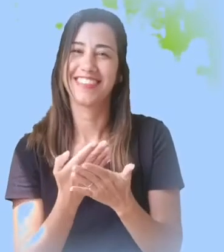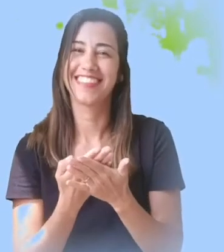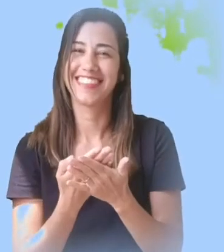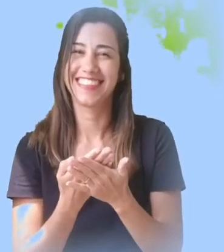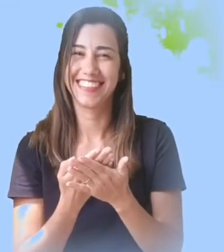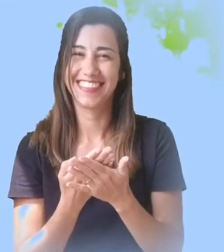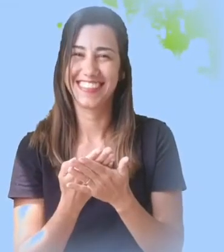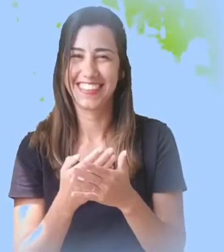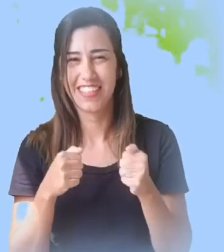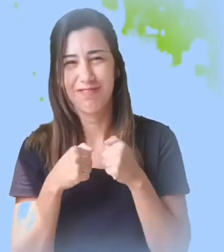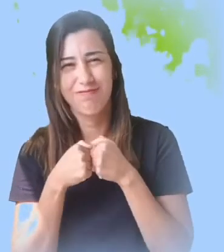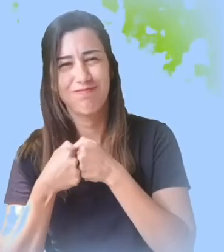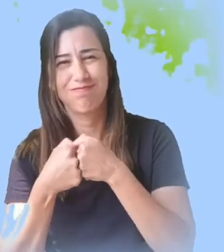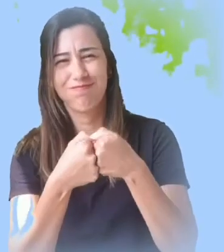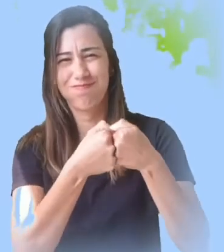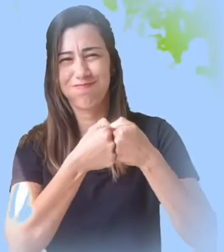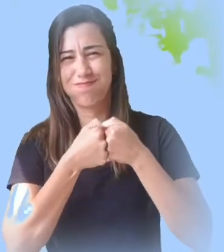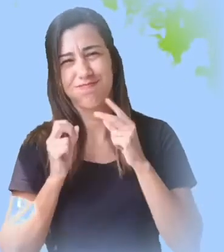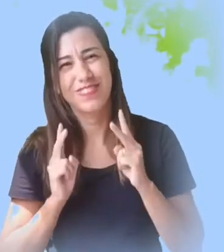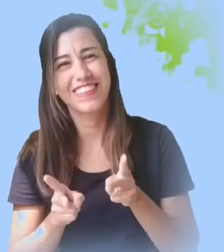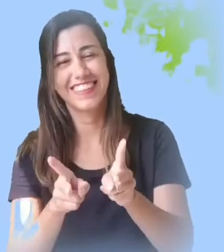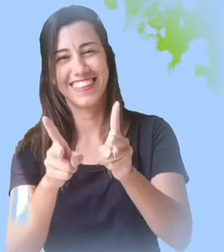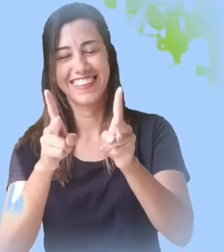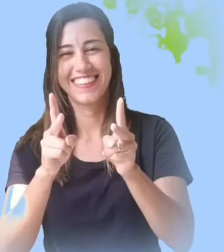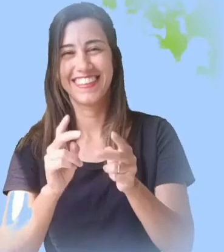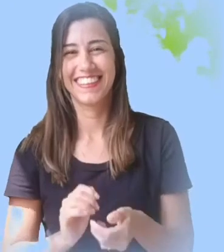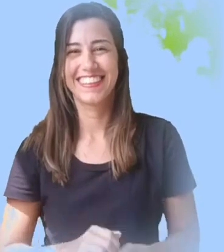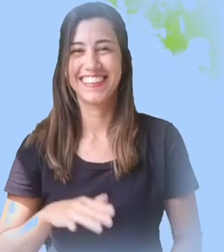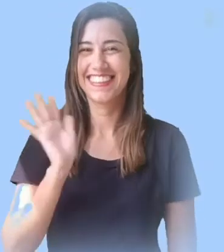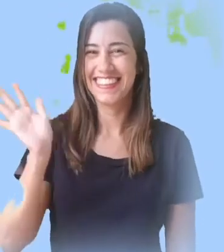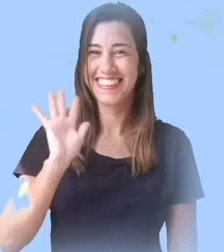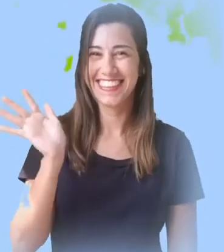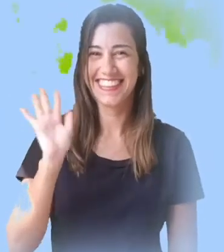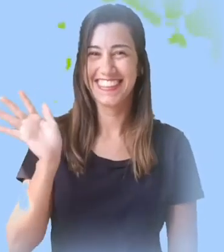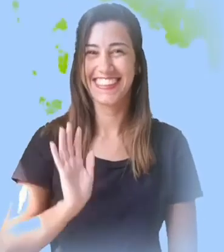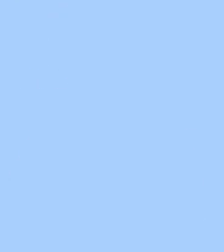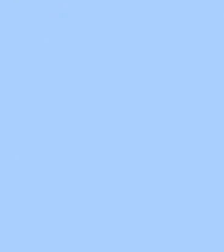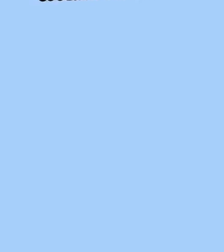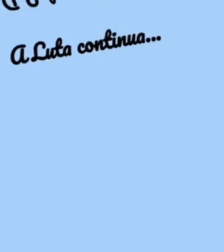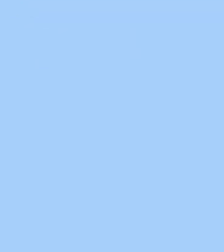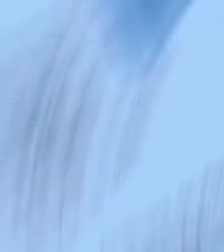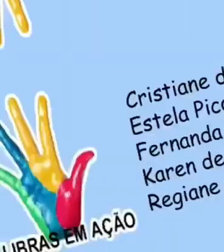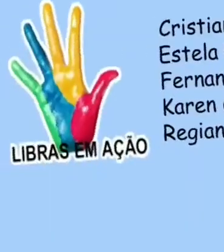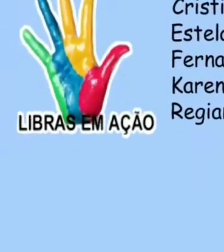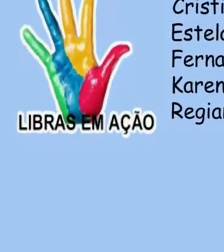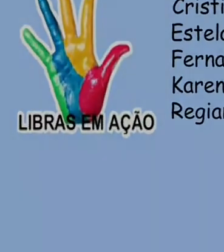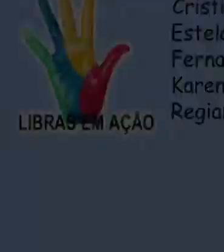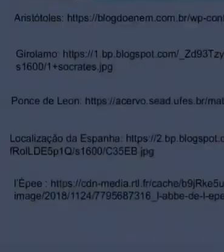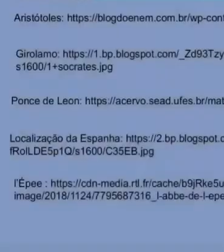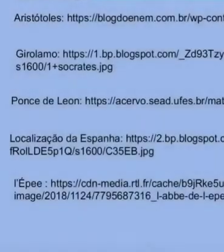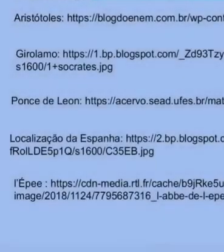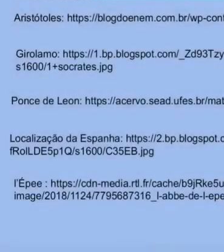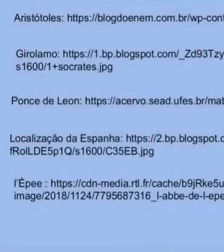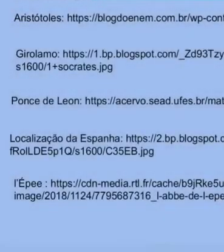ensinadas dentro da escola. Então essa luta, gente, continua, tá bem? Tchau, tchau!